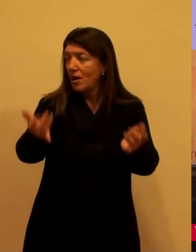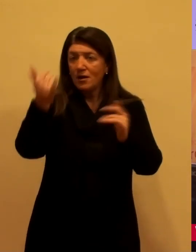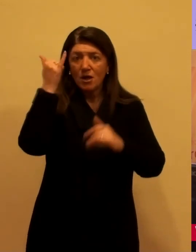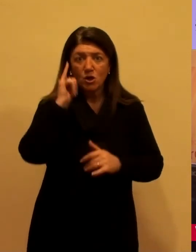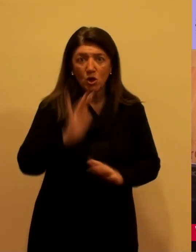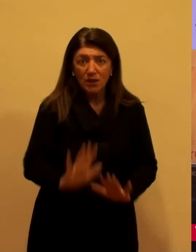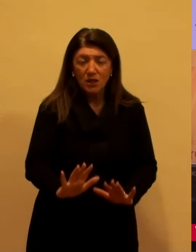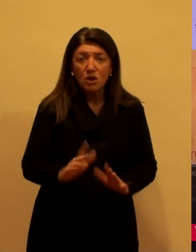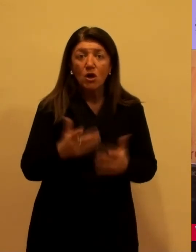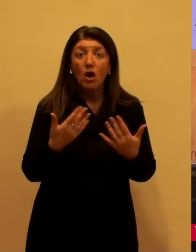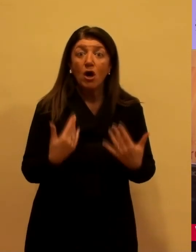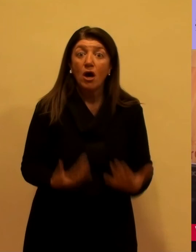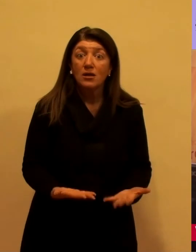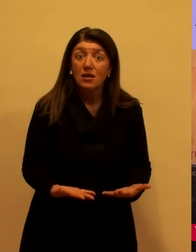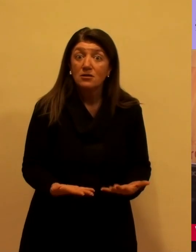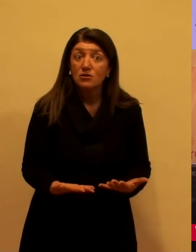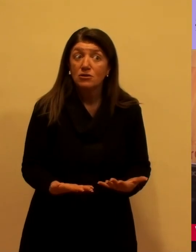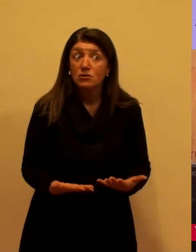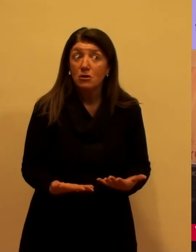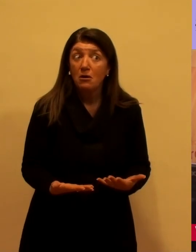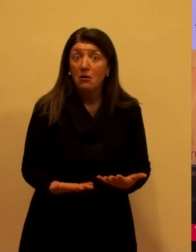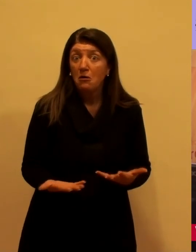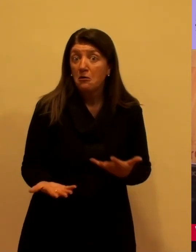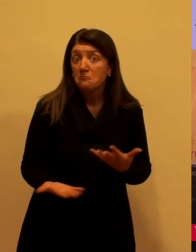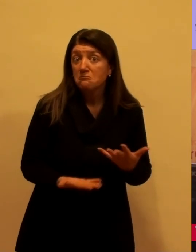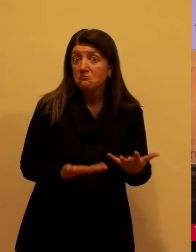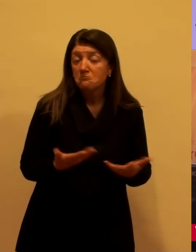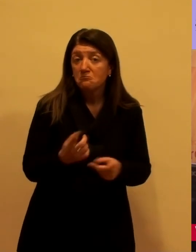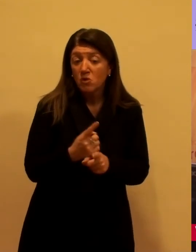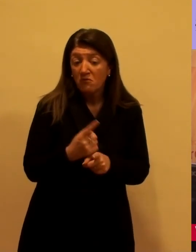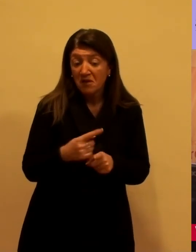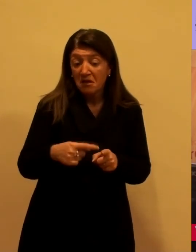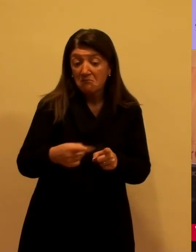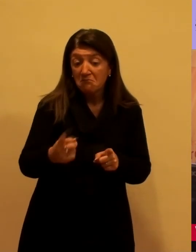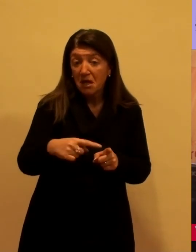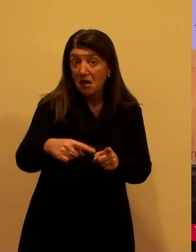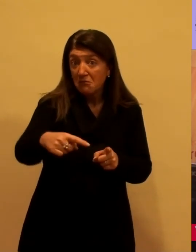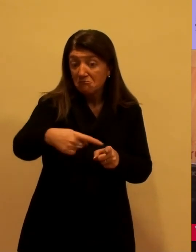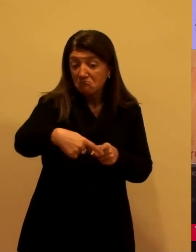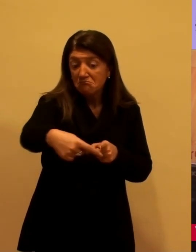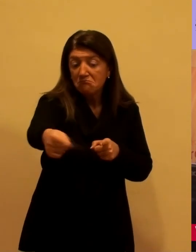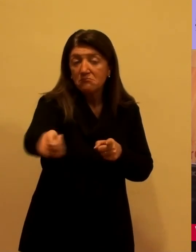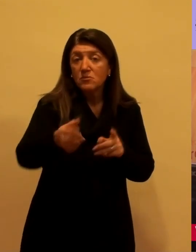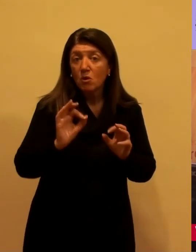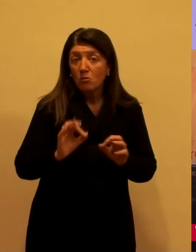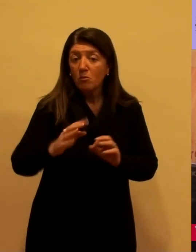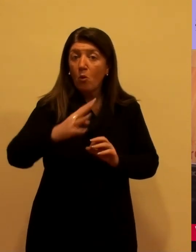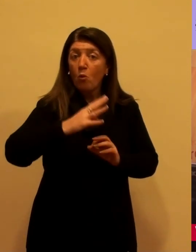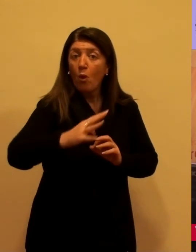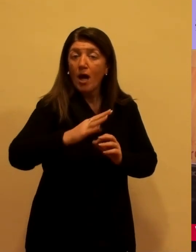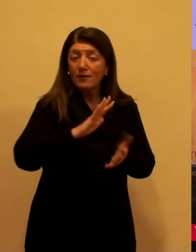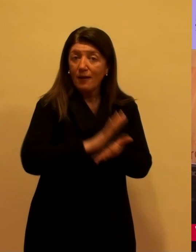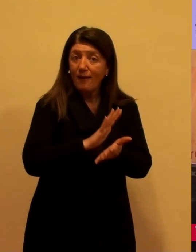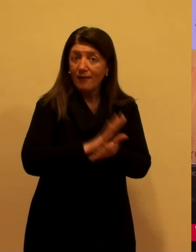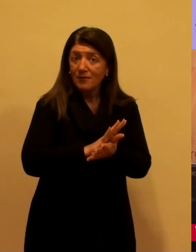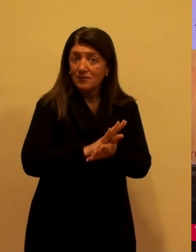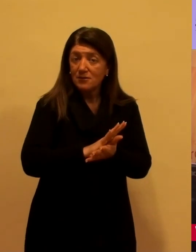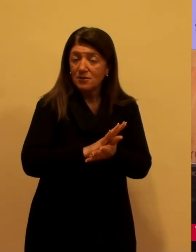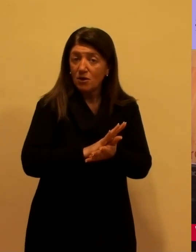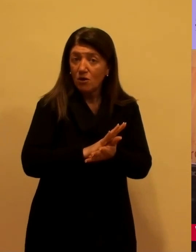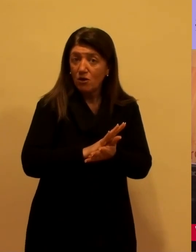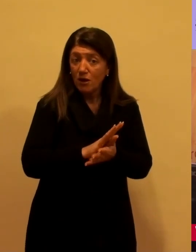Diciamo che questa dovrebbe iniziare in questi prossimi giorni, insomma, l'edizione, la quarta edizione.